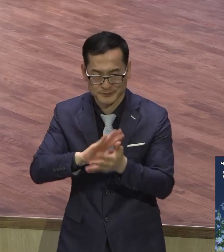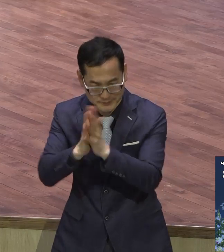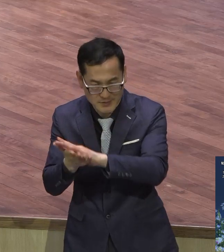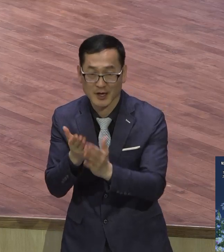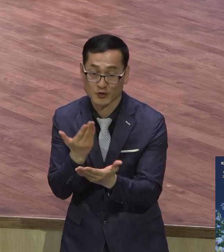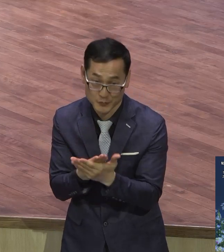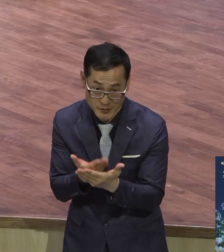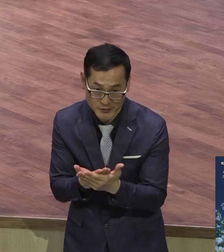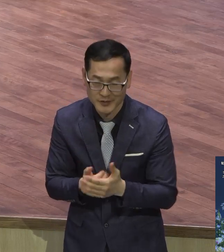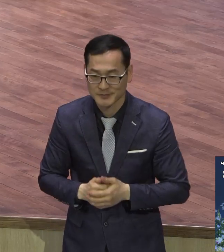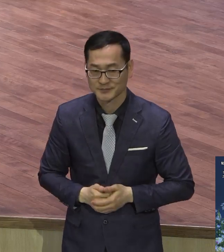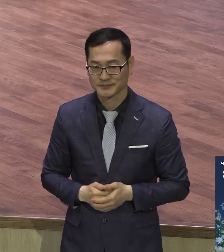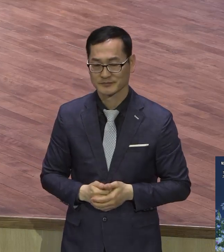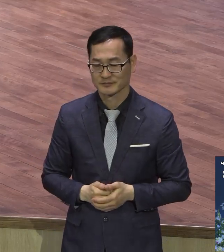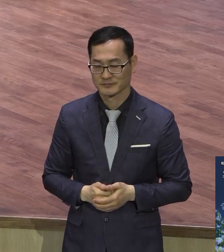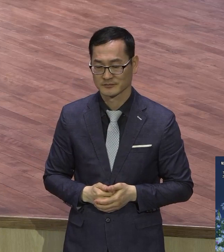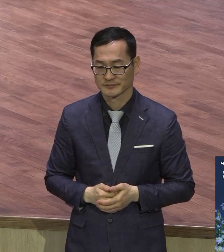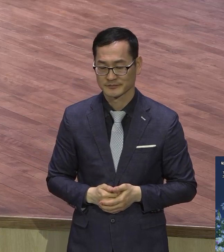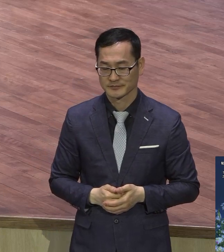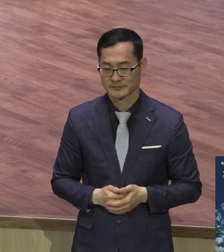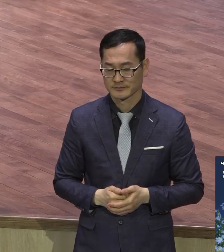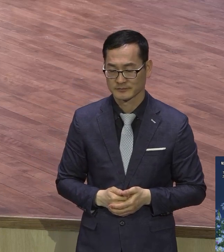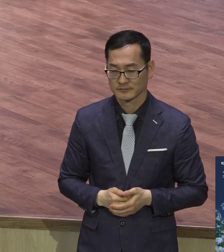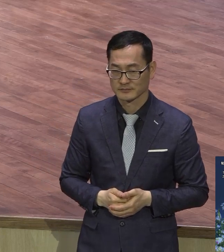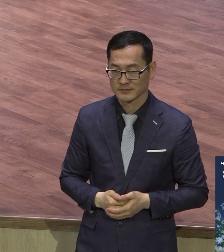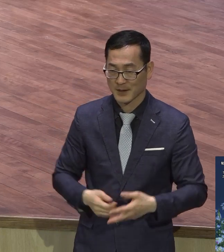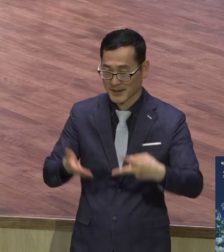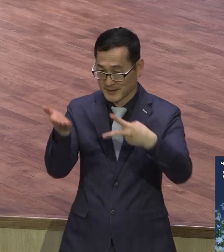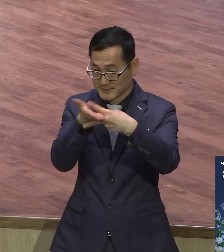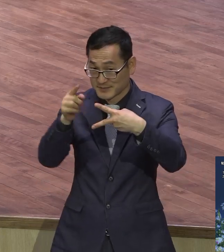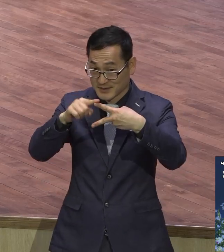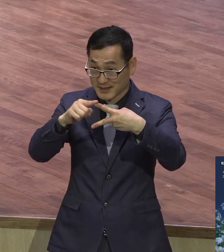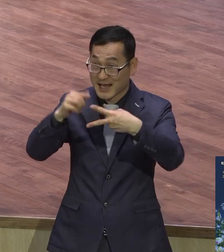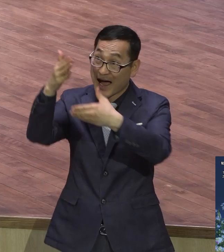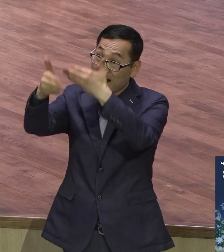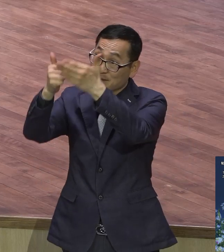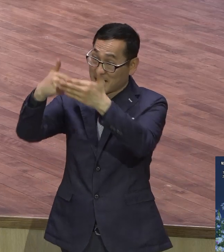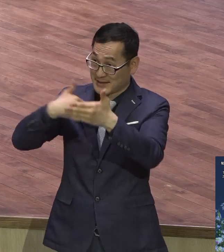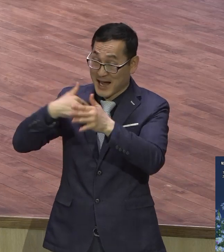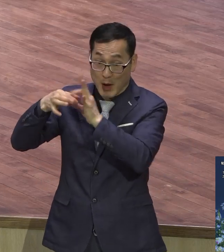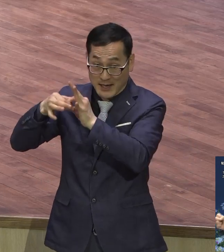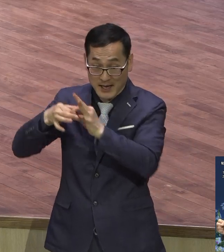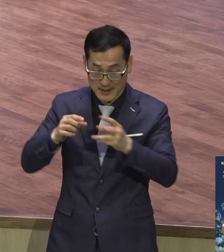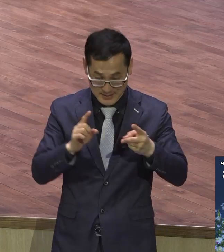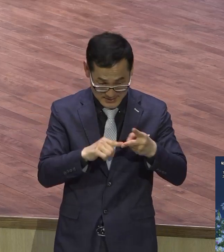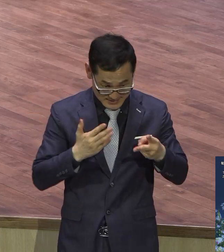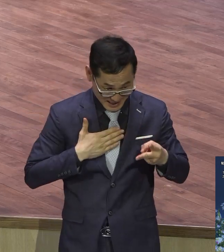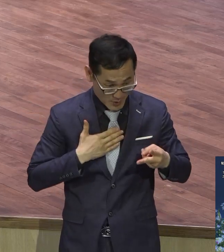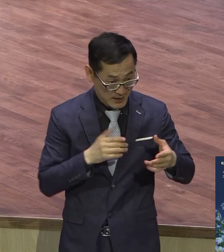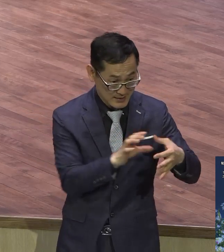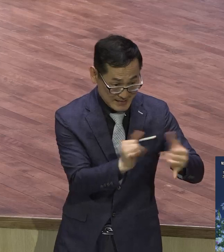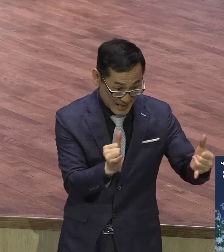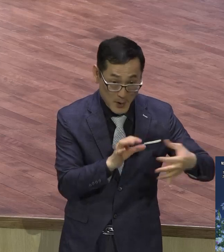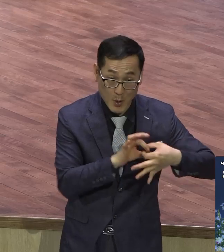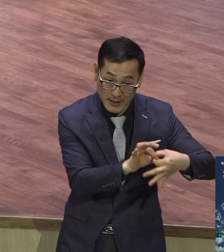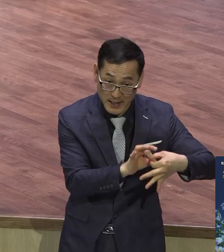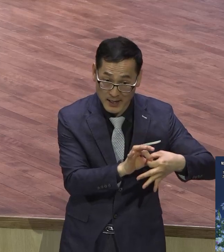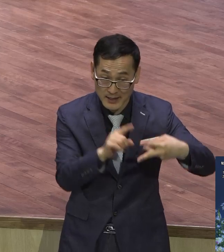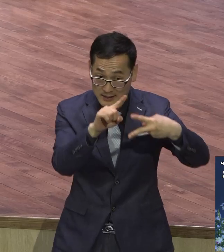살아가면서 모든 대신 대인 하나님과 나와의 관계 나와 사랑과의 관계 이것이